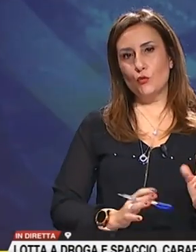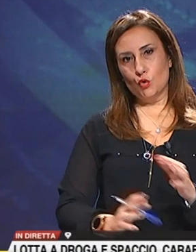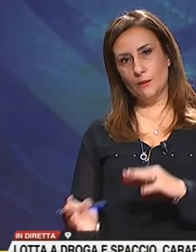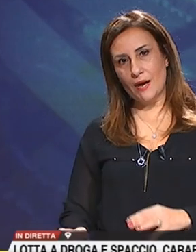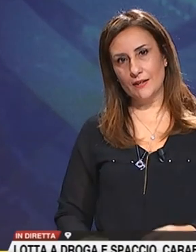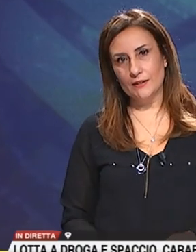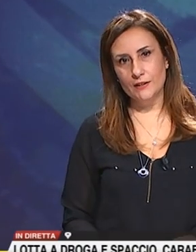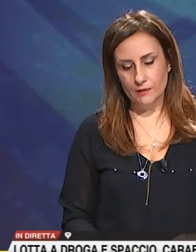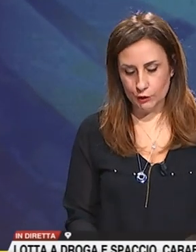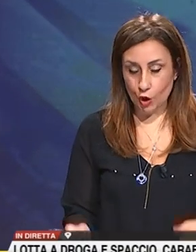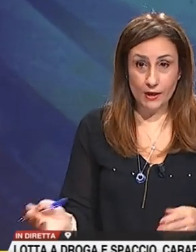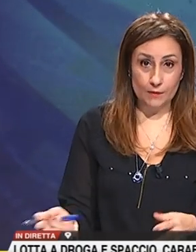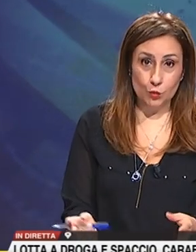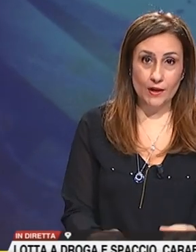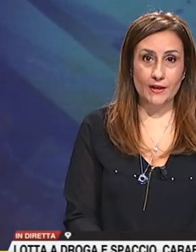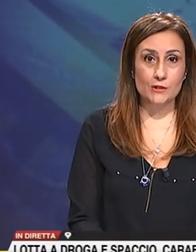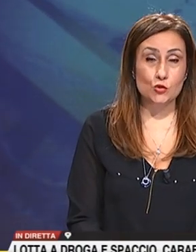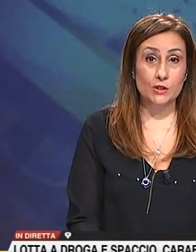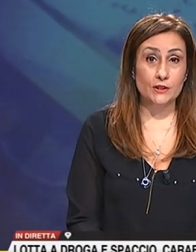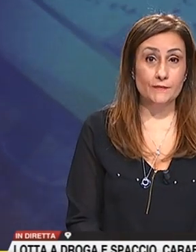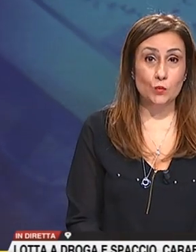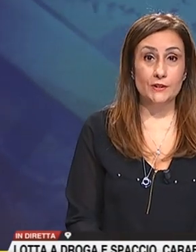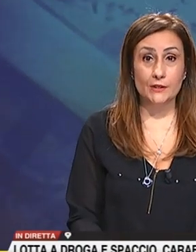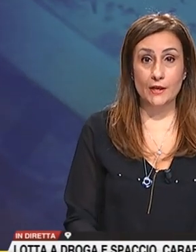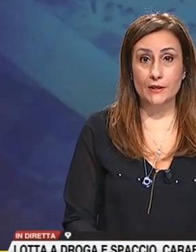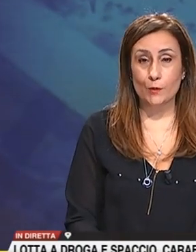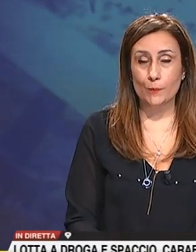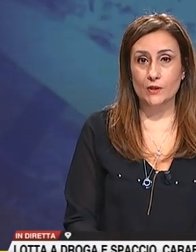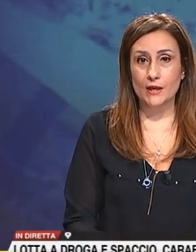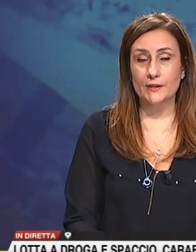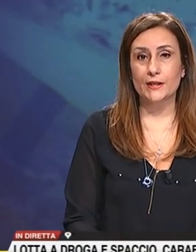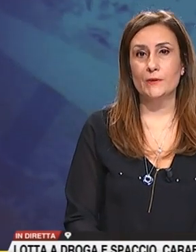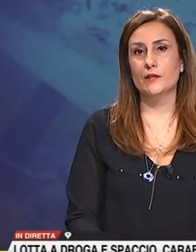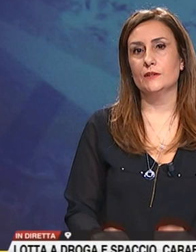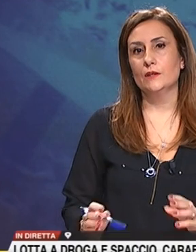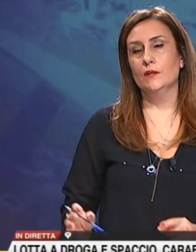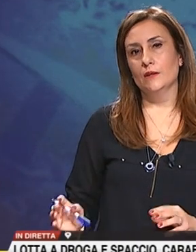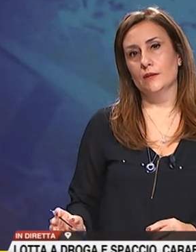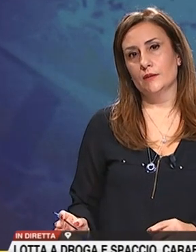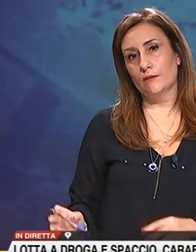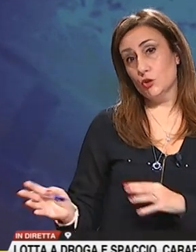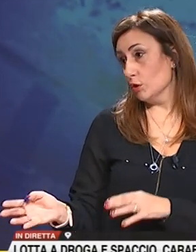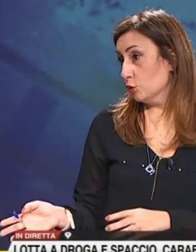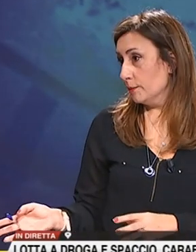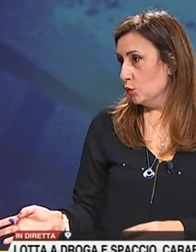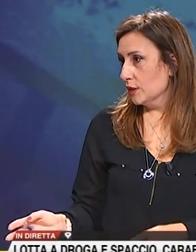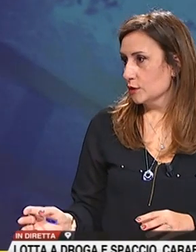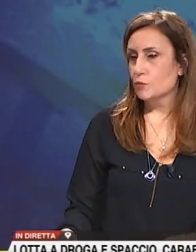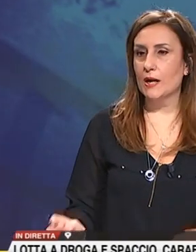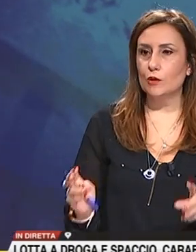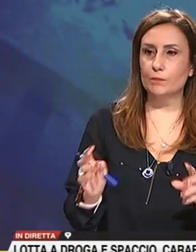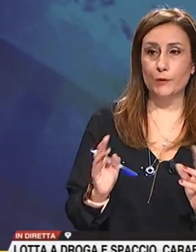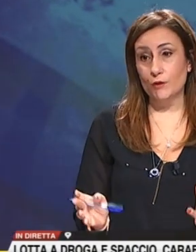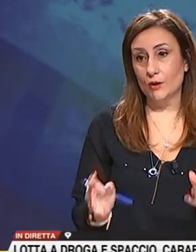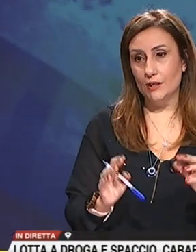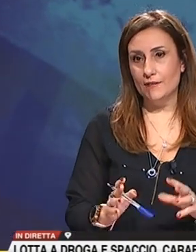parlato di furti ma anche di droga. Due arresti sono stati effettuati ieri proprio dall'arma dei carabinieri di Treviso, di Montebelluna se non